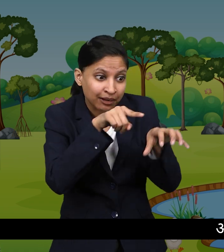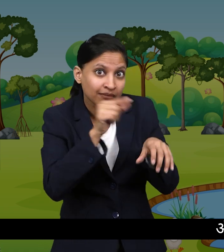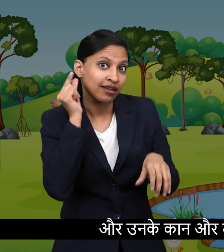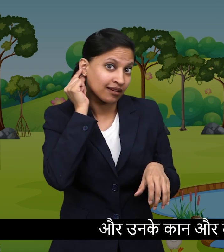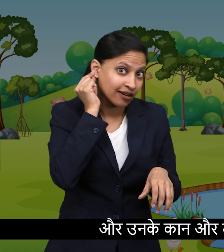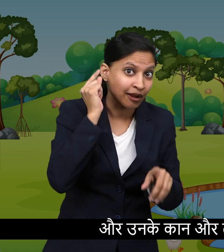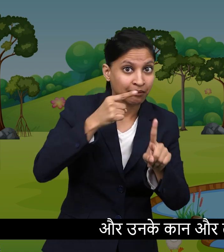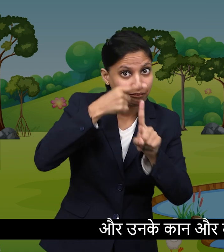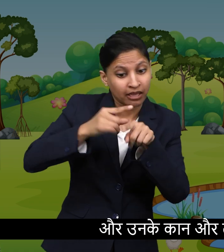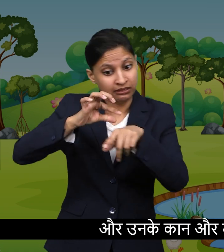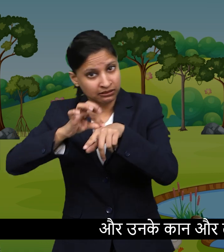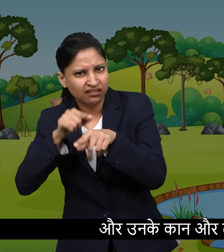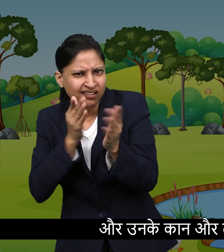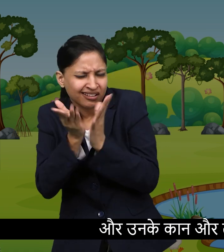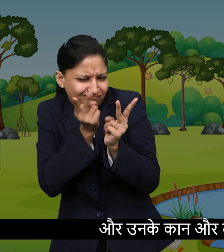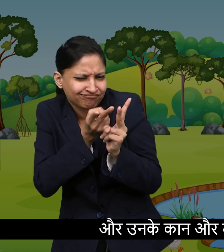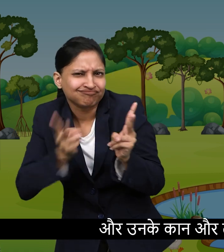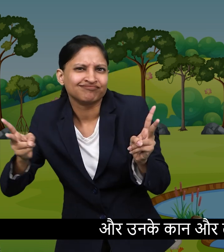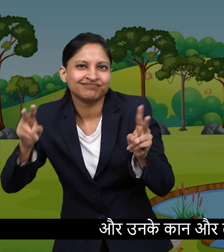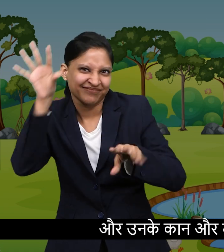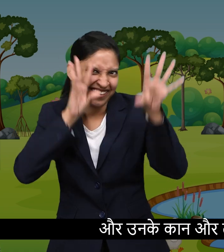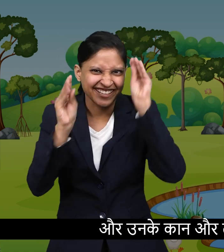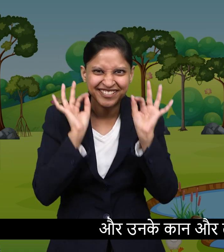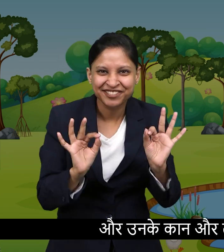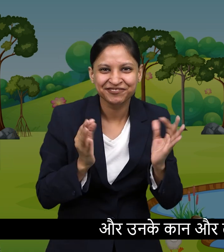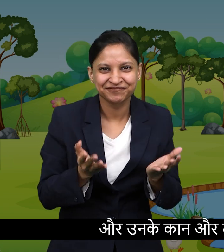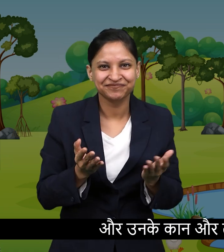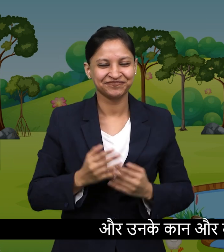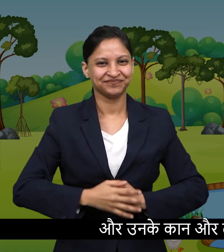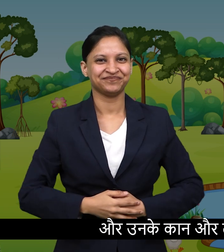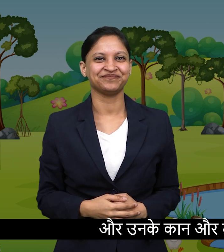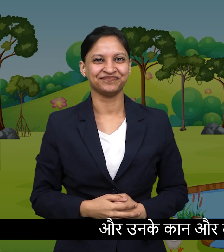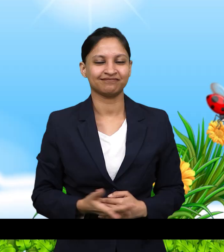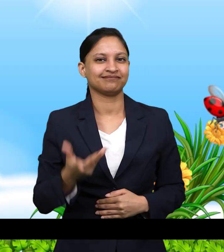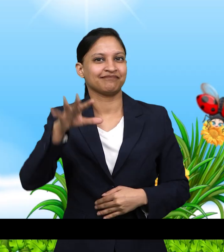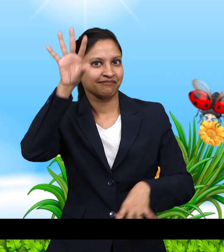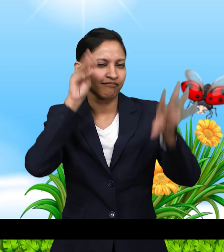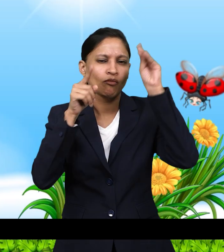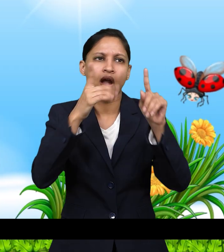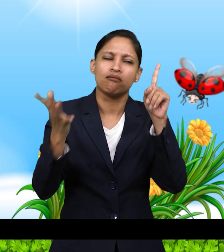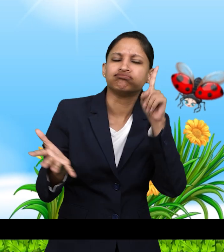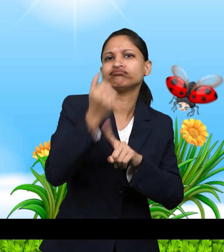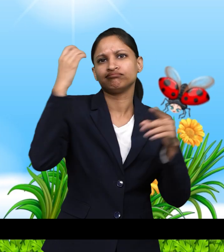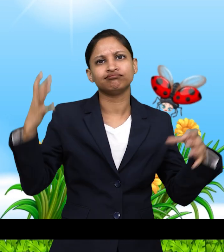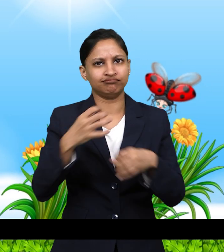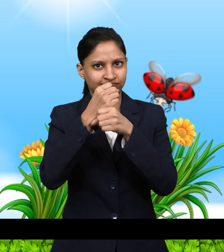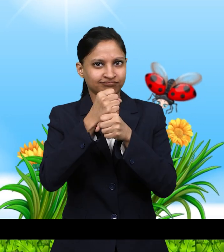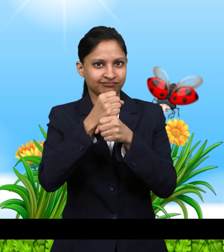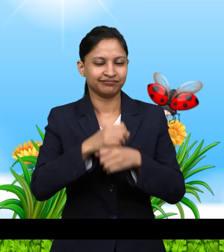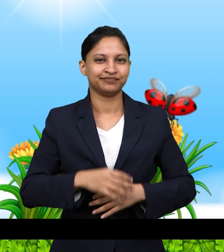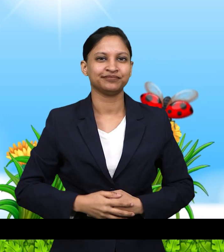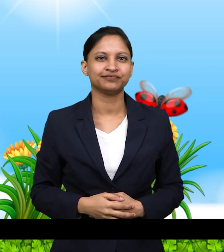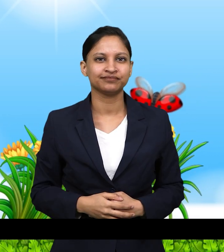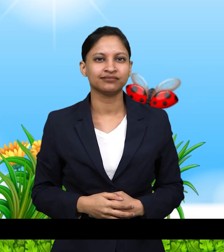में जानेंगे और उनके कान और त्वचा से जानवरों की पहचान करना भी सीखेंगे। सीखने के परिणाम।